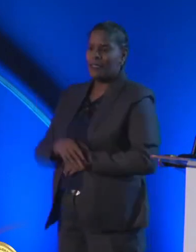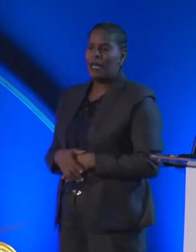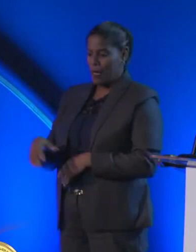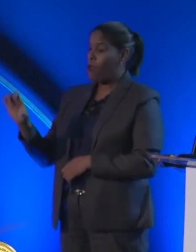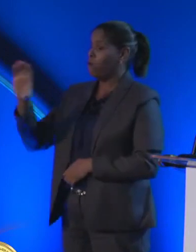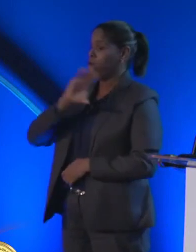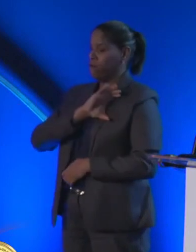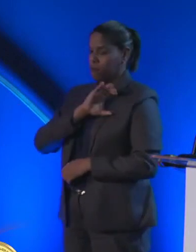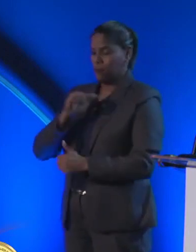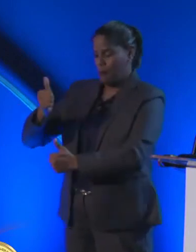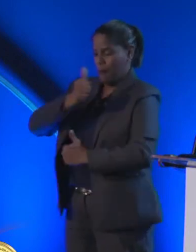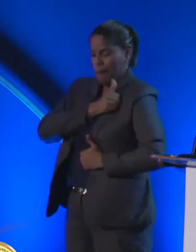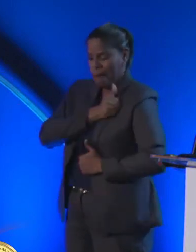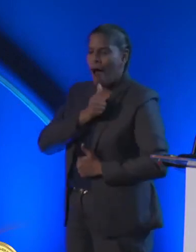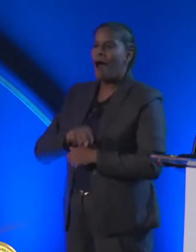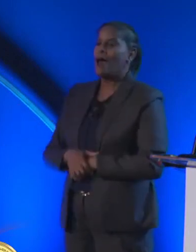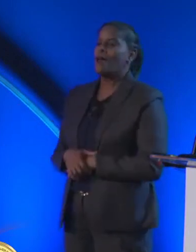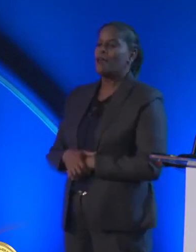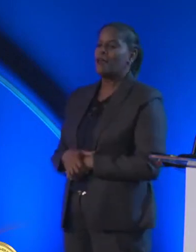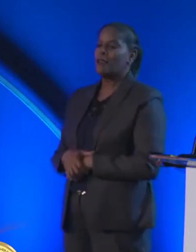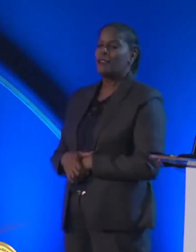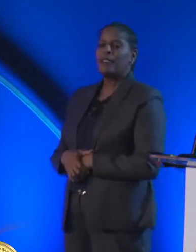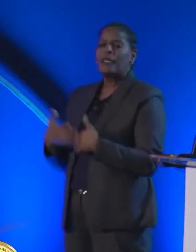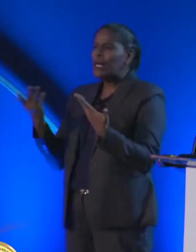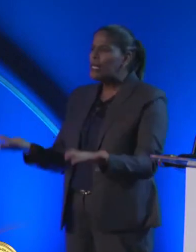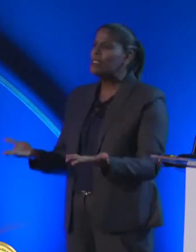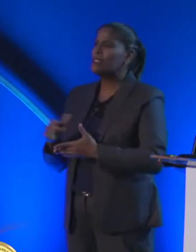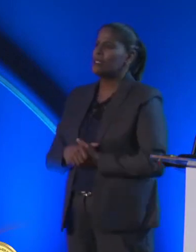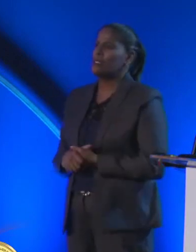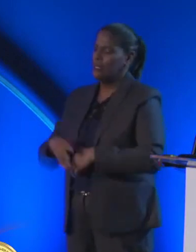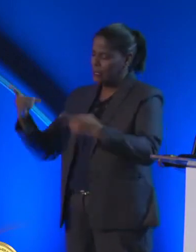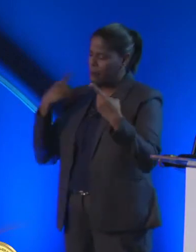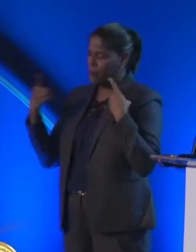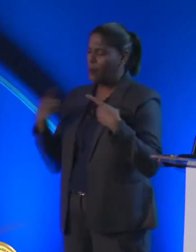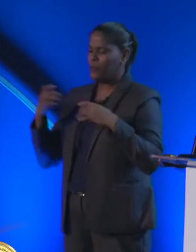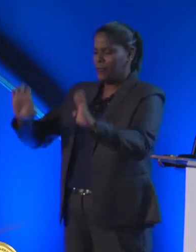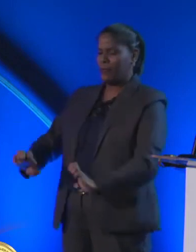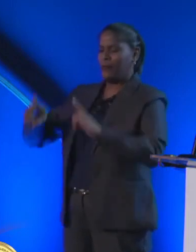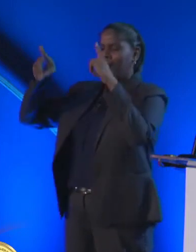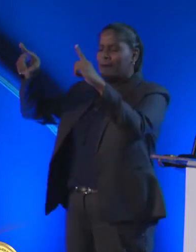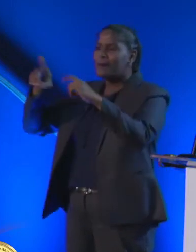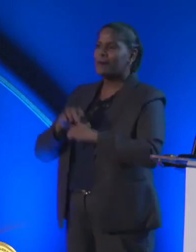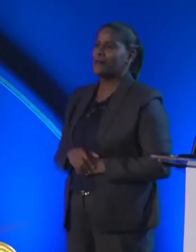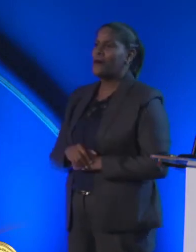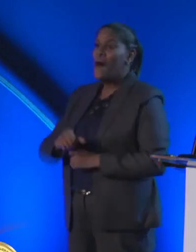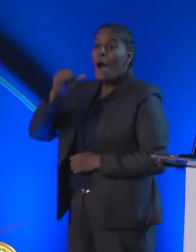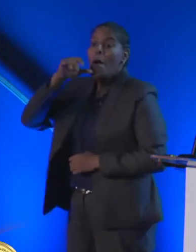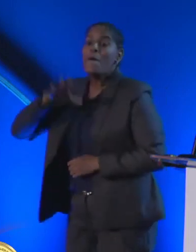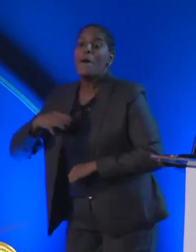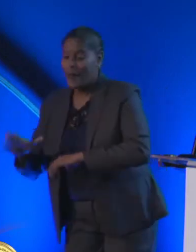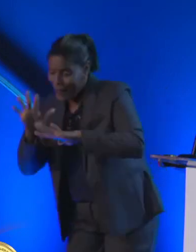militar en lo policial en el deporte en la educación reconocemos también a la mujer del